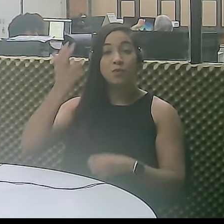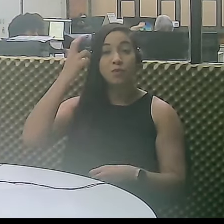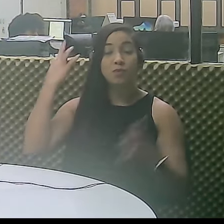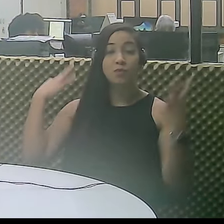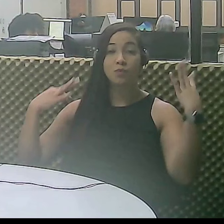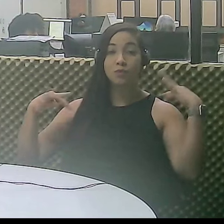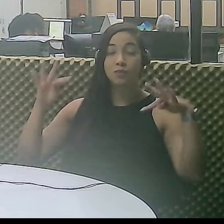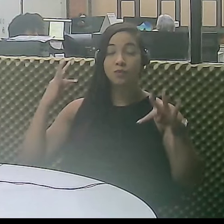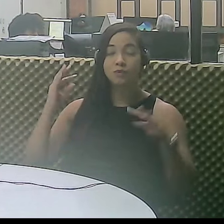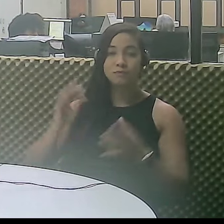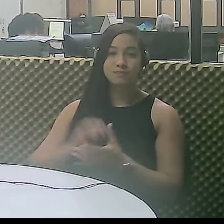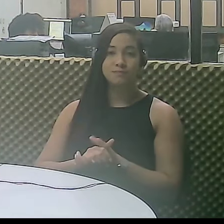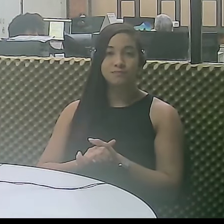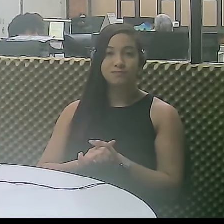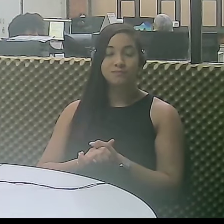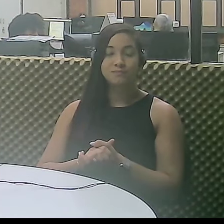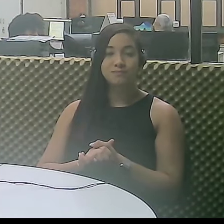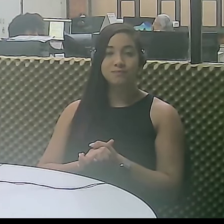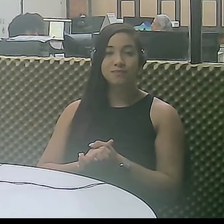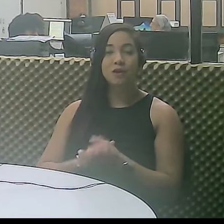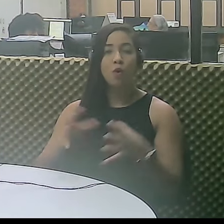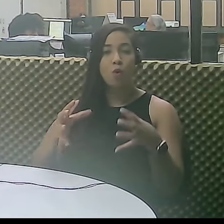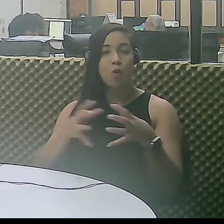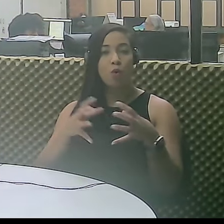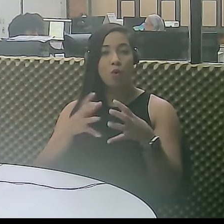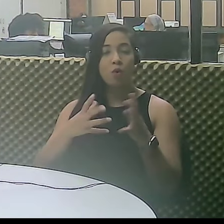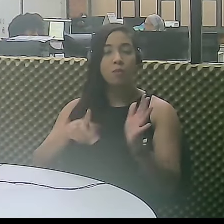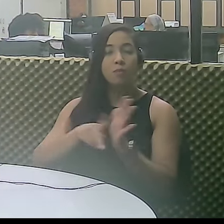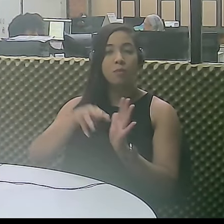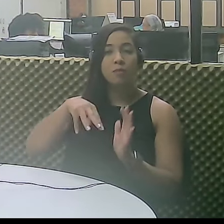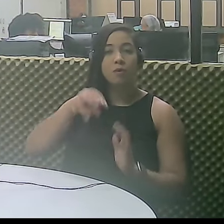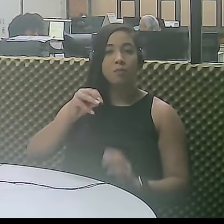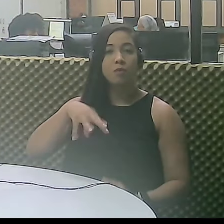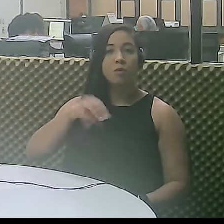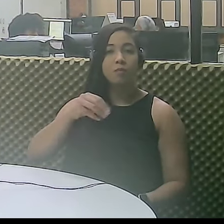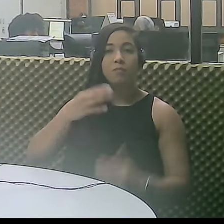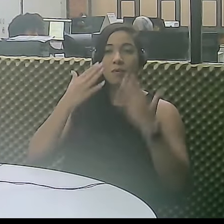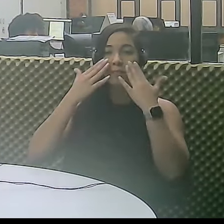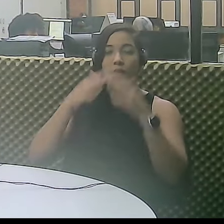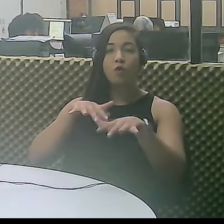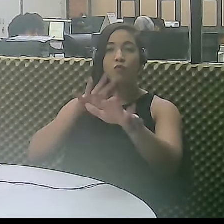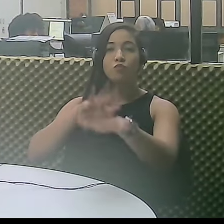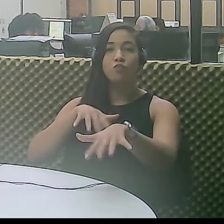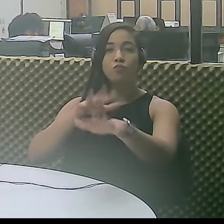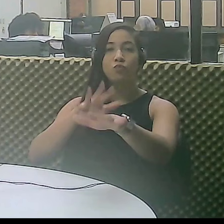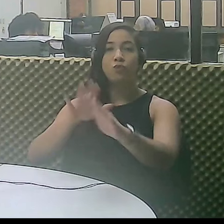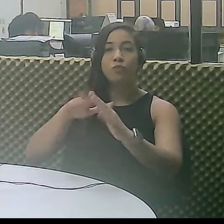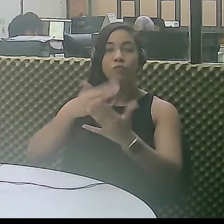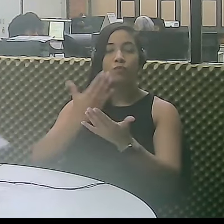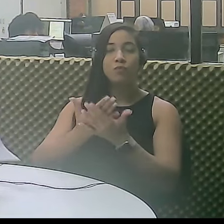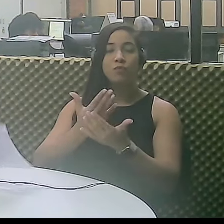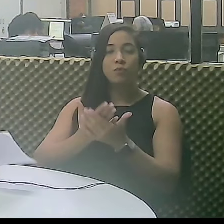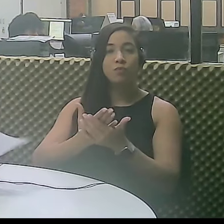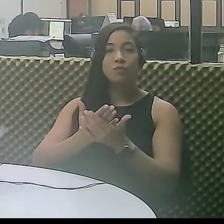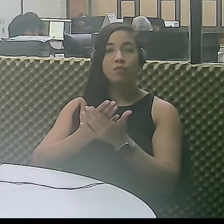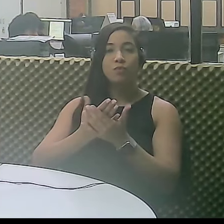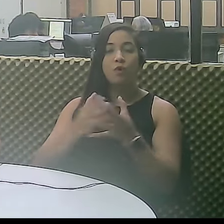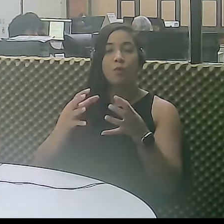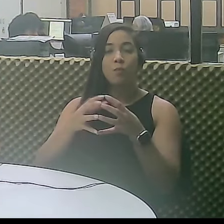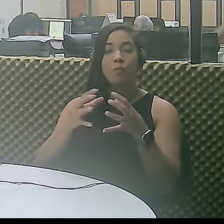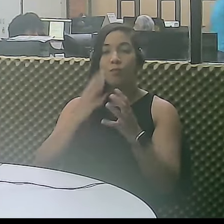Cultura e Turismo. Além disso, a Corte Momesca terá lugar de destaque à frente do desfile de cada escola de samba e